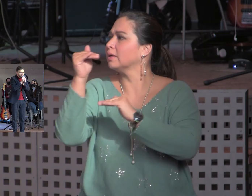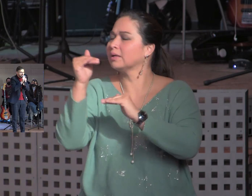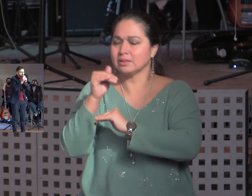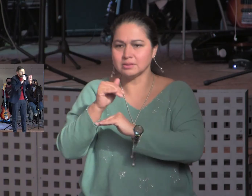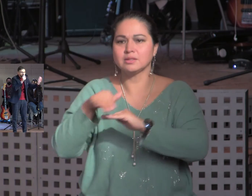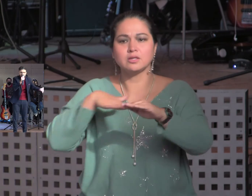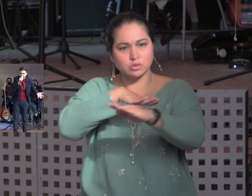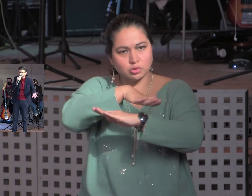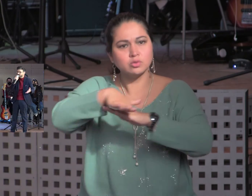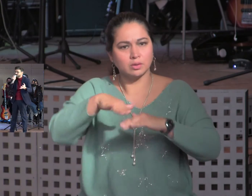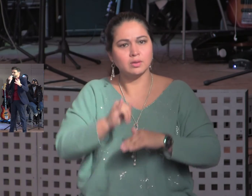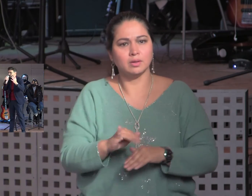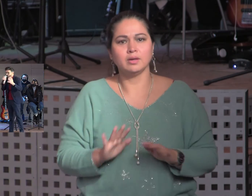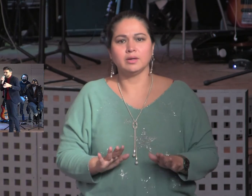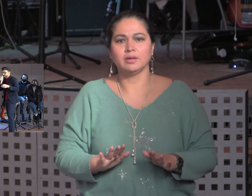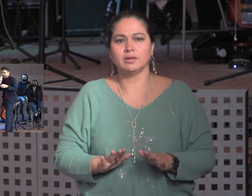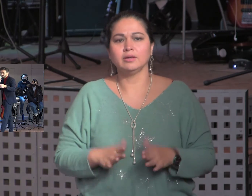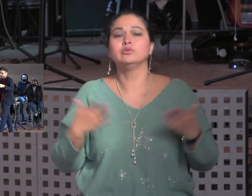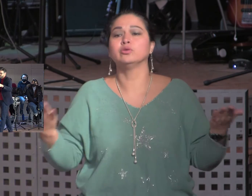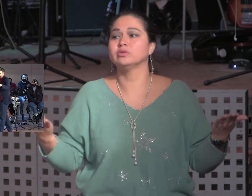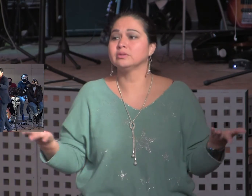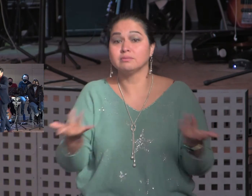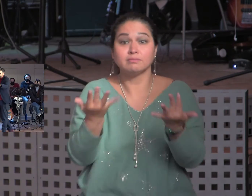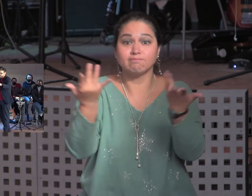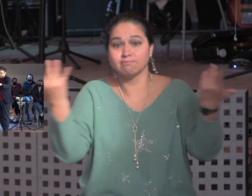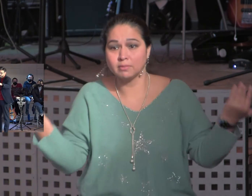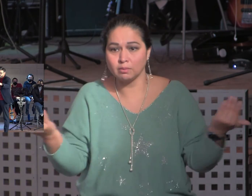Profetiza, profetiza, profetiza.